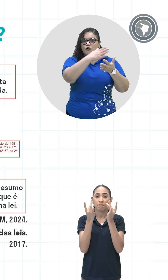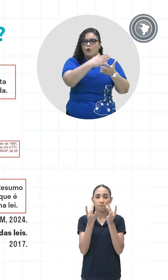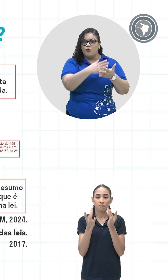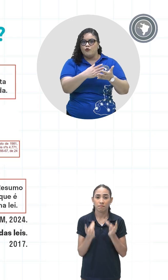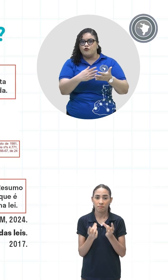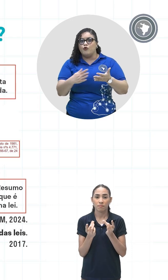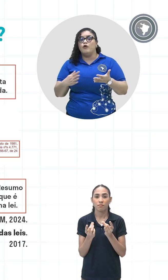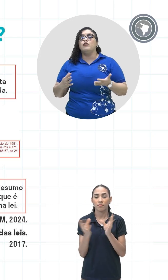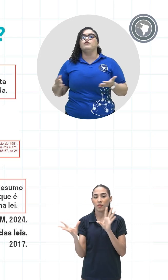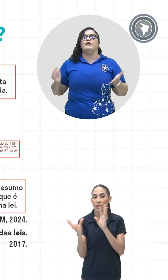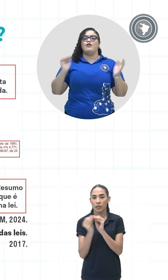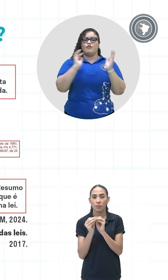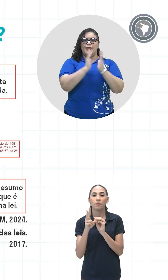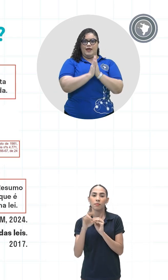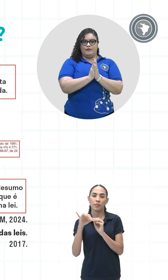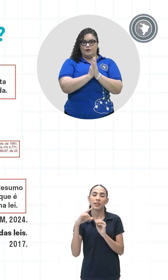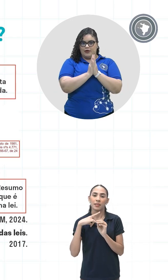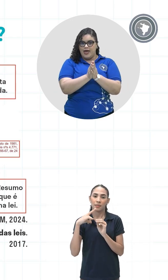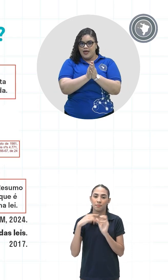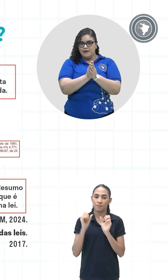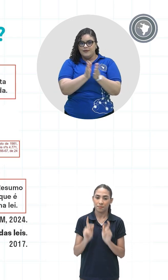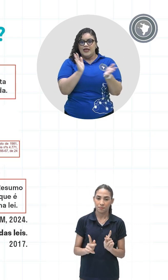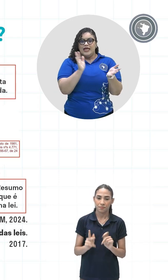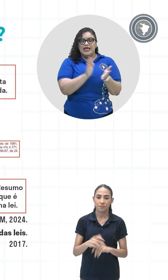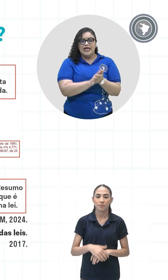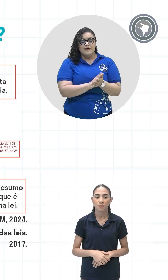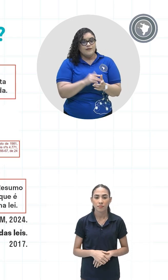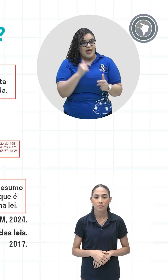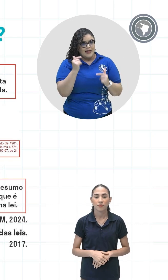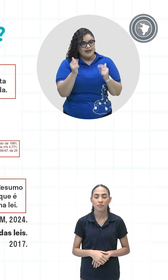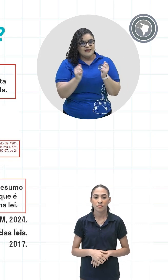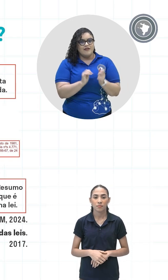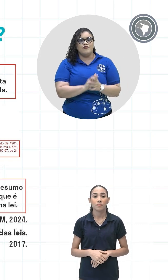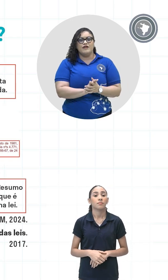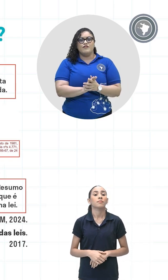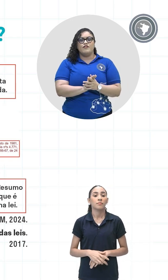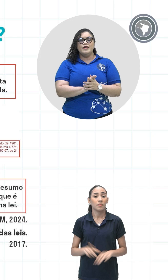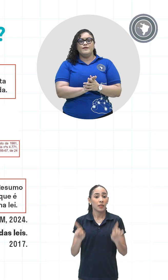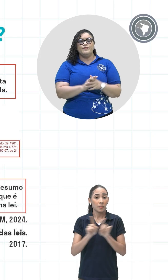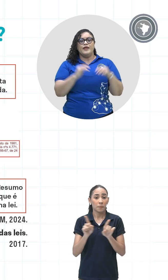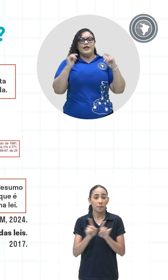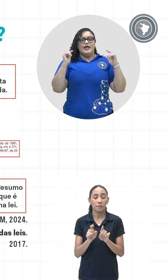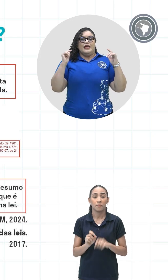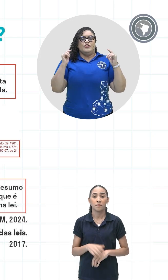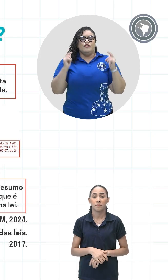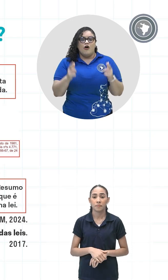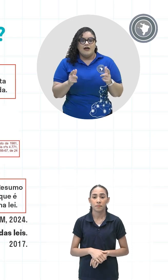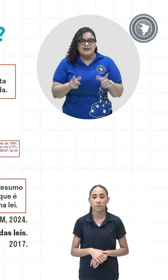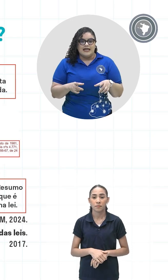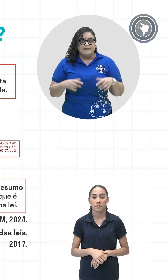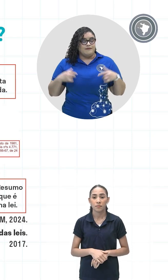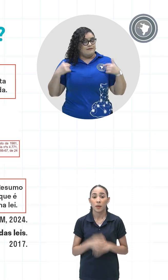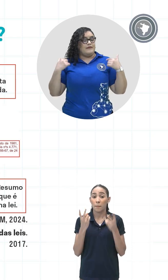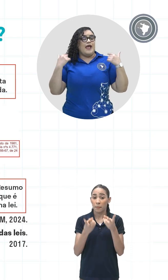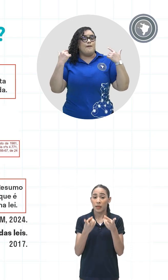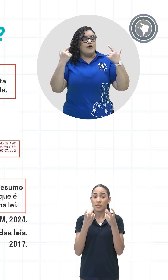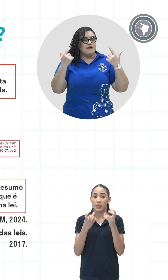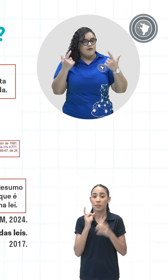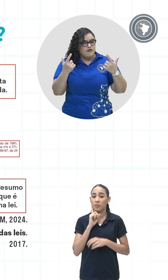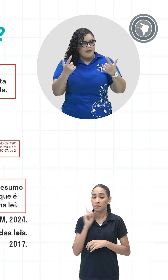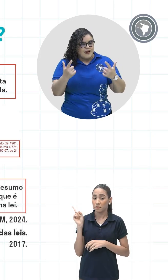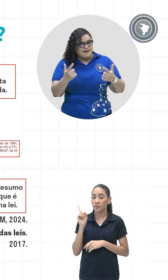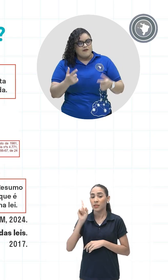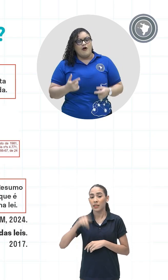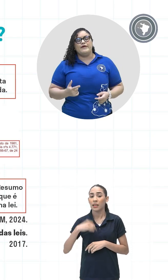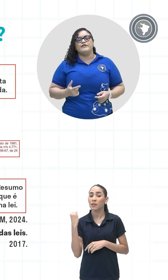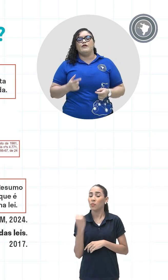detalhada ao longo de todo o texto da lei, ok? E, ainda adiante, notem, é